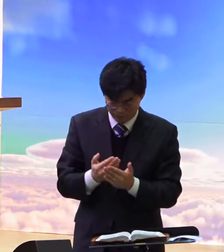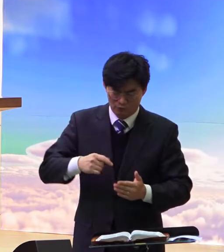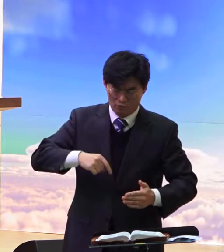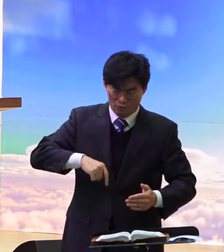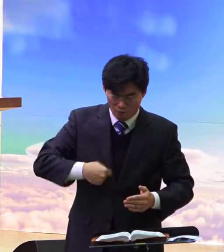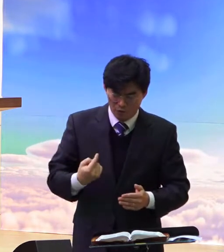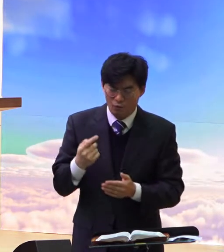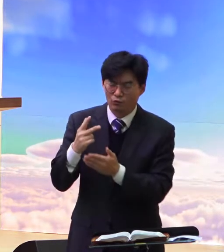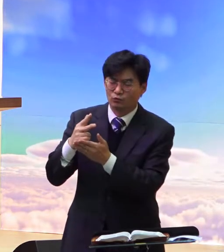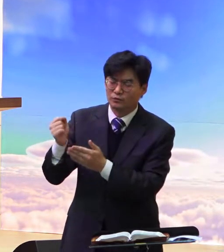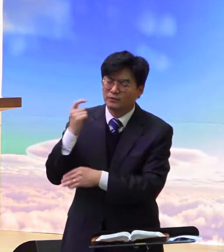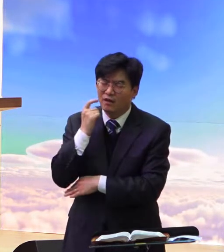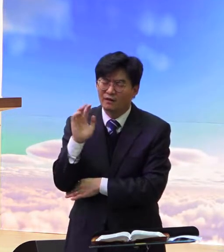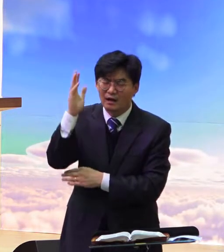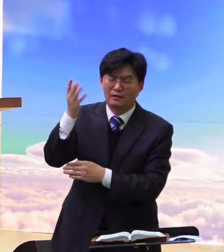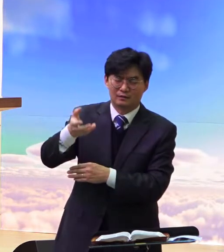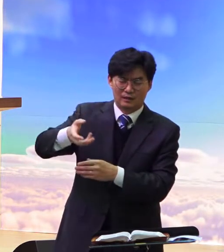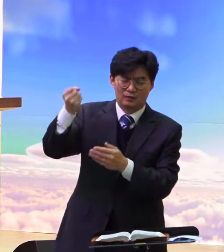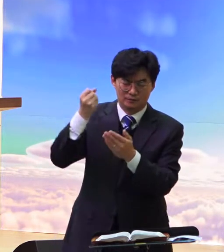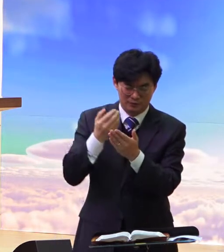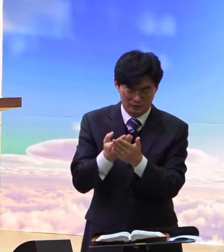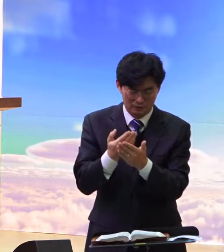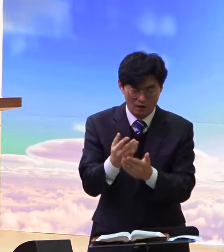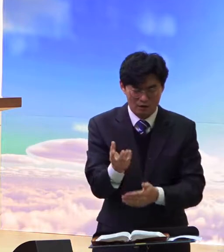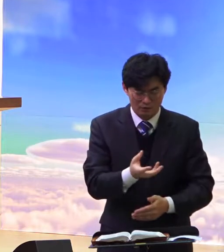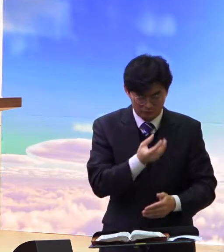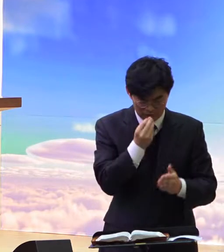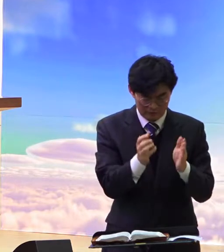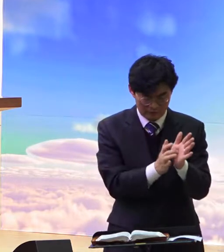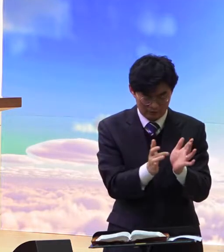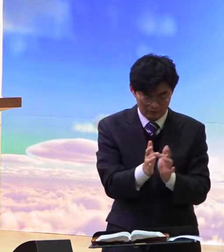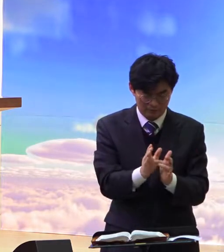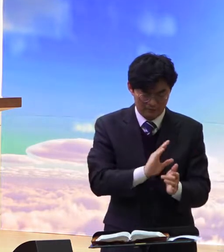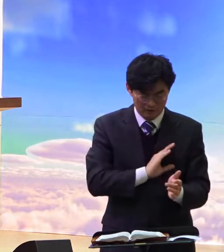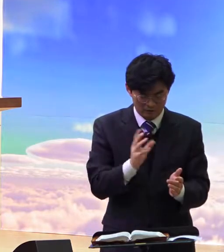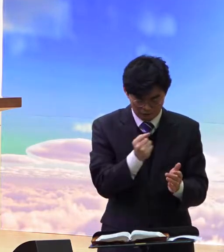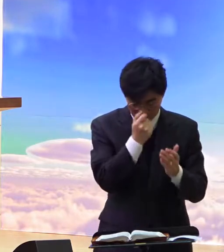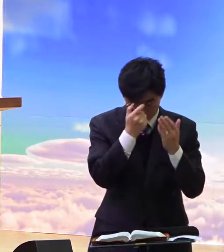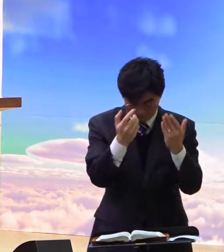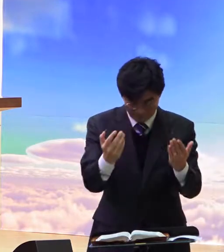수족기를 간절히 받아보며 걸어가신 예수님 이름으로 기도드립니다.